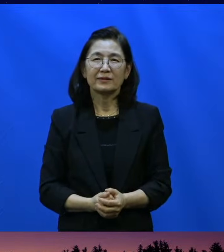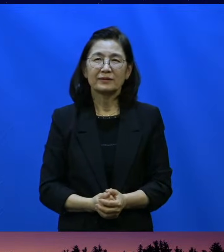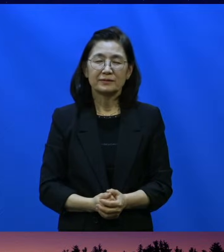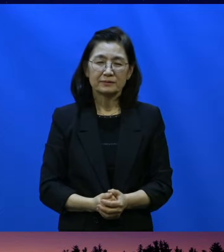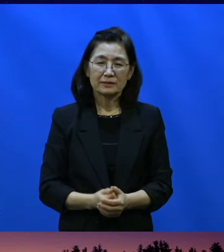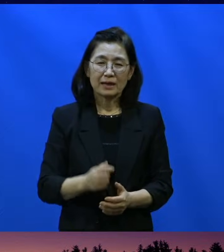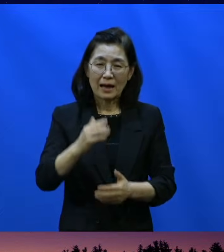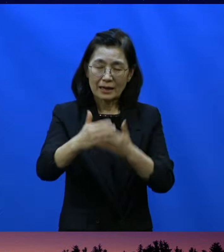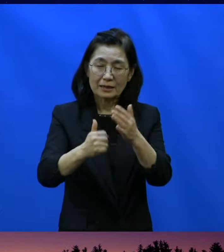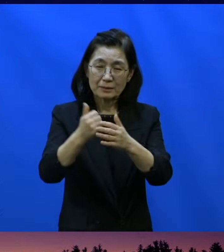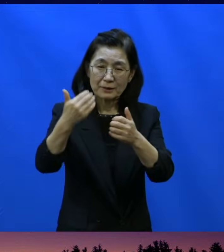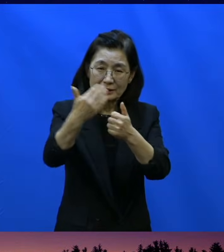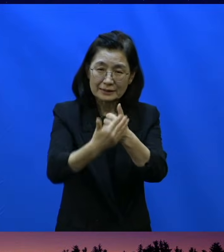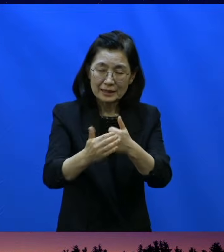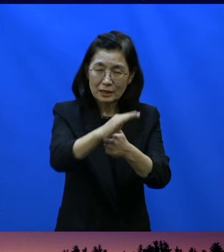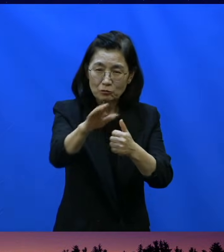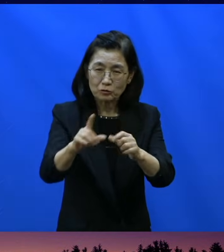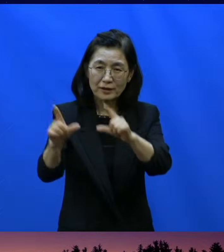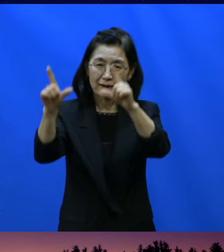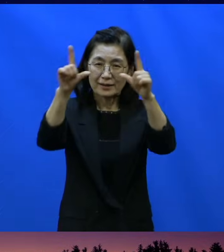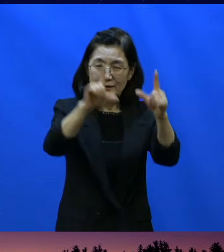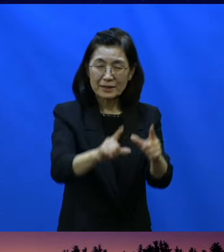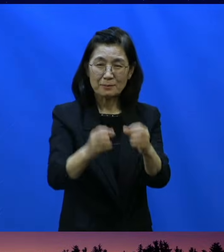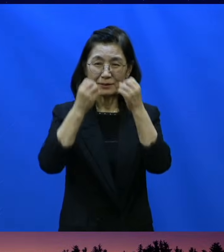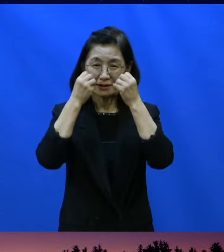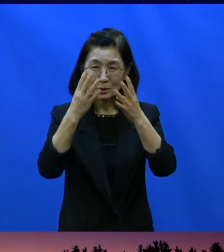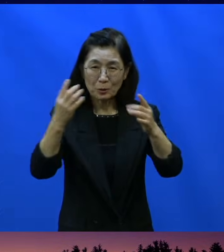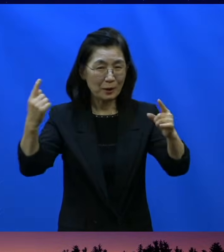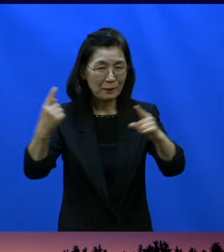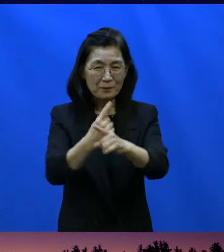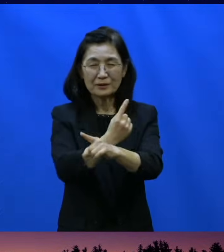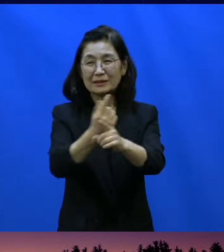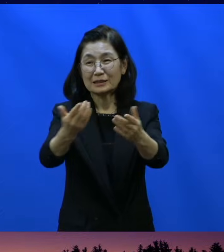거예요. 그 은혜를 구하세요. 그 은혜에 매달리세요.